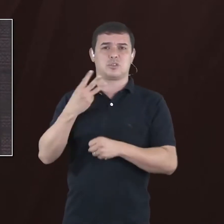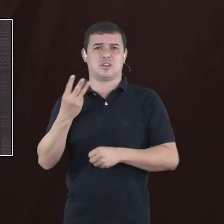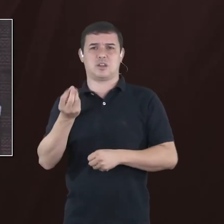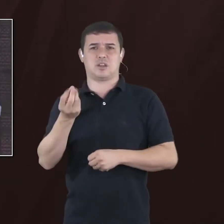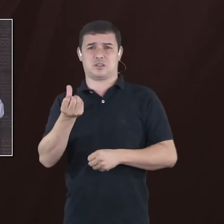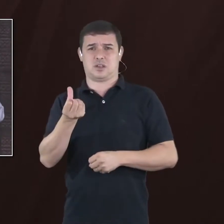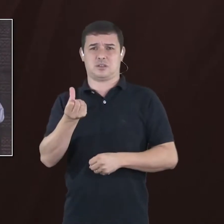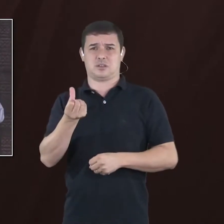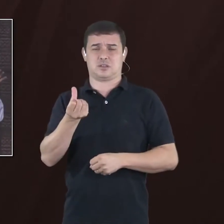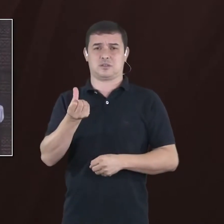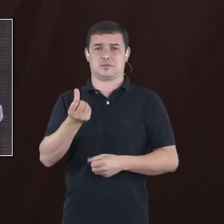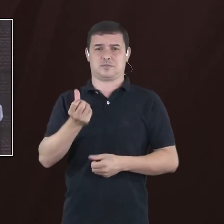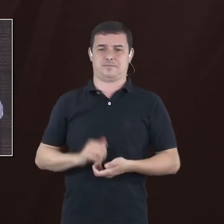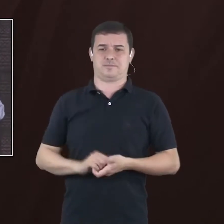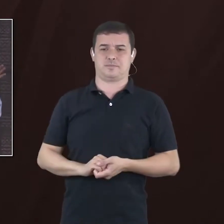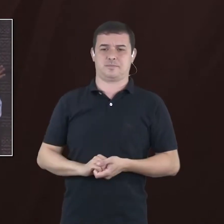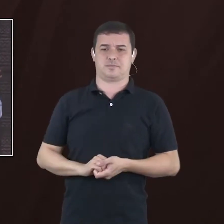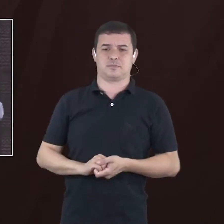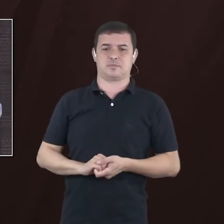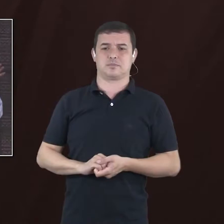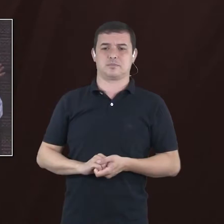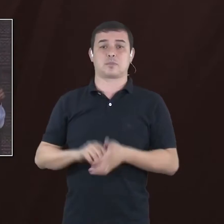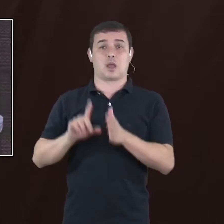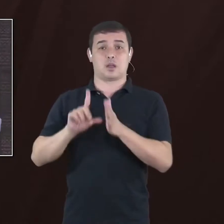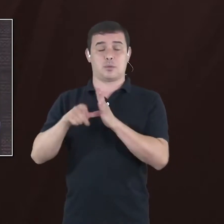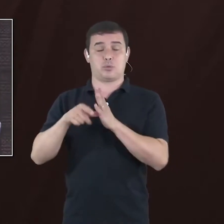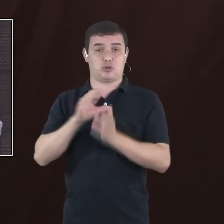Eu, consultando os livros da história,